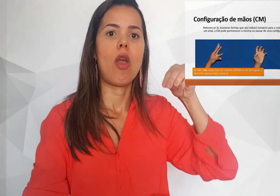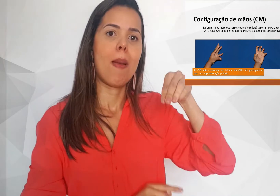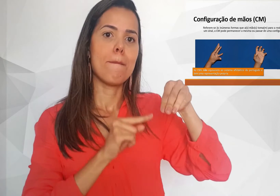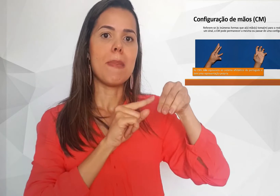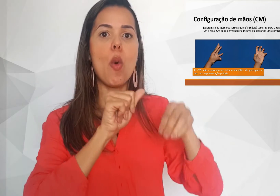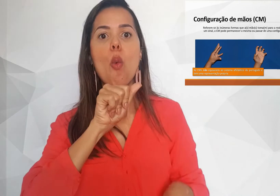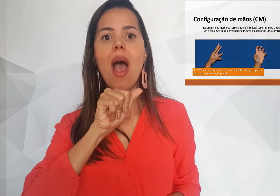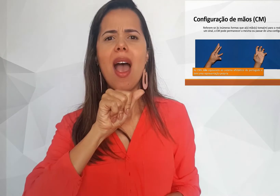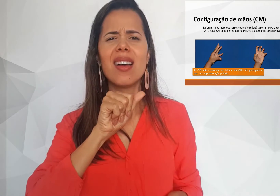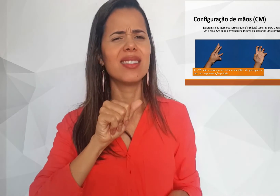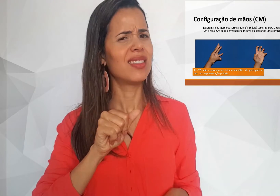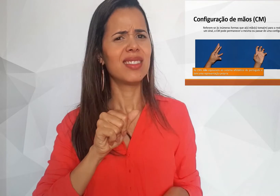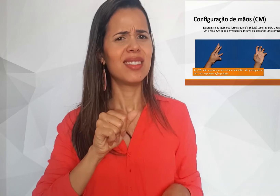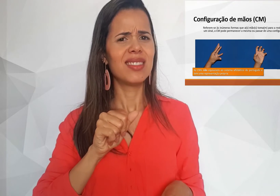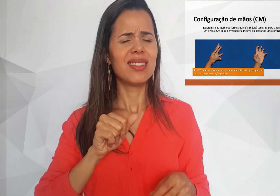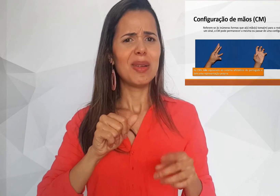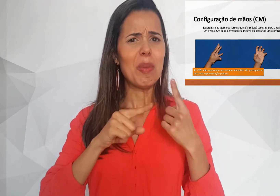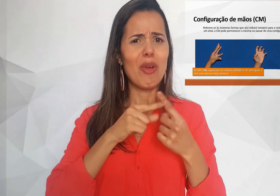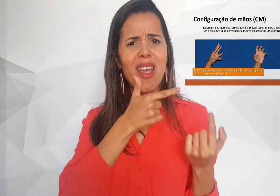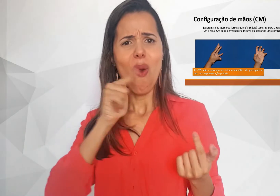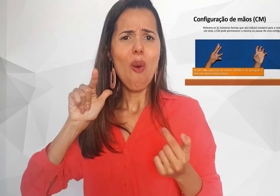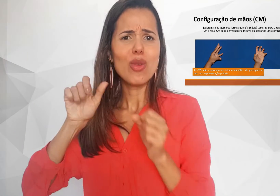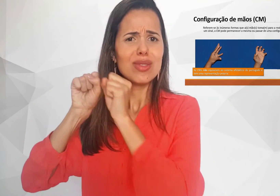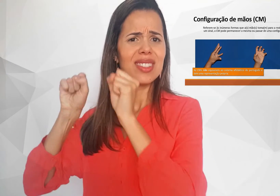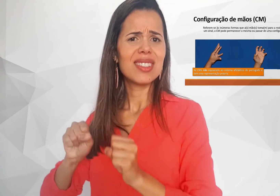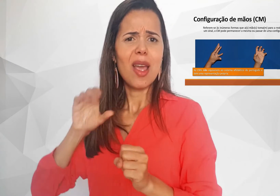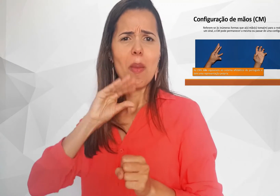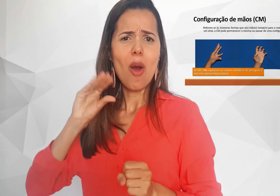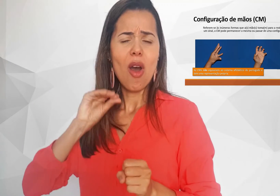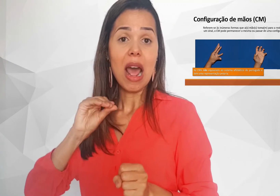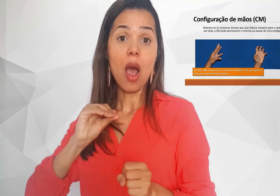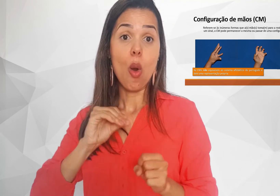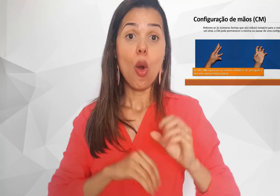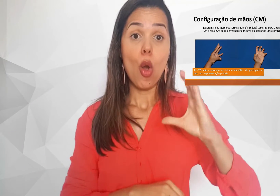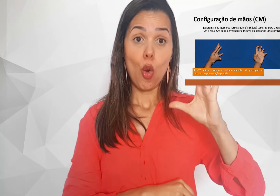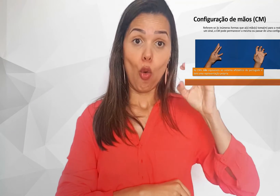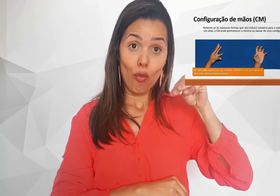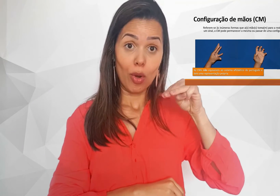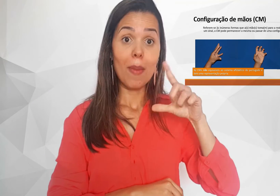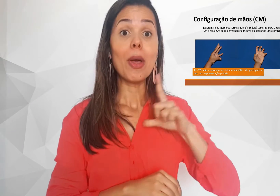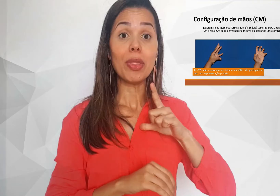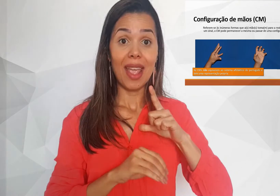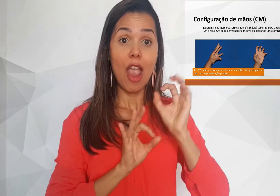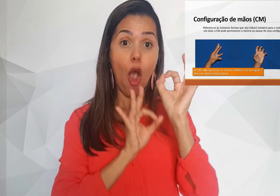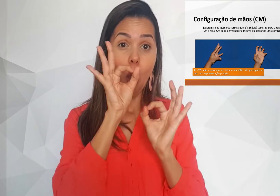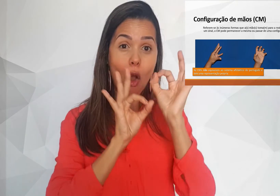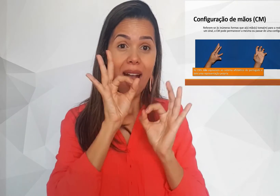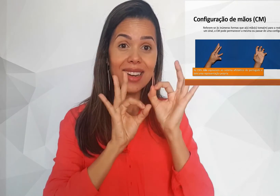em A, não, porque isso está retratando um outro sistema, né? O sistema de uma língua oral. Aqui nós temos